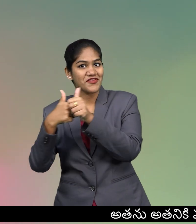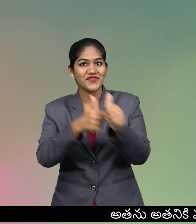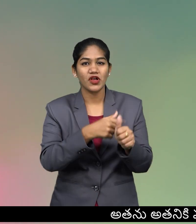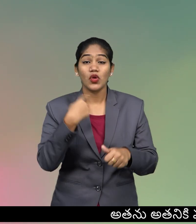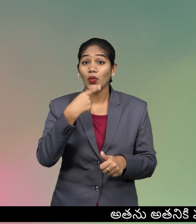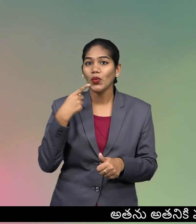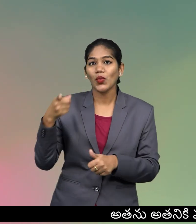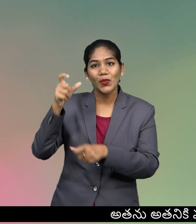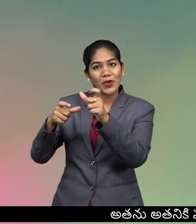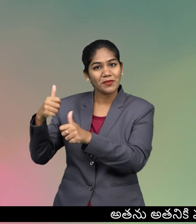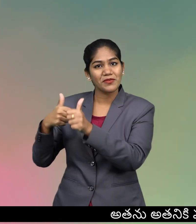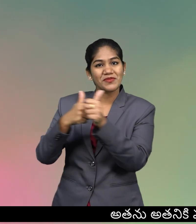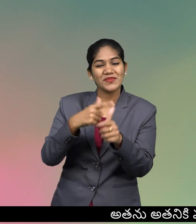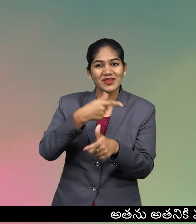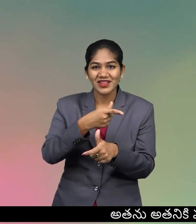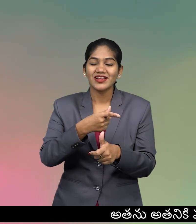అతను అతనికి పూర్తిగా కట్టుబడి ఉన్నాడు.